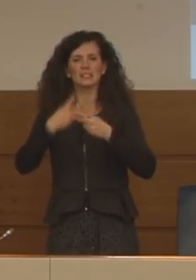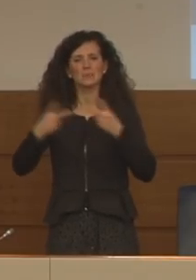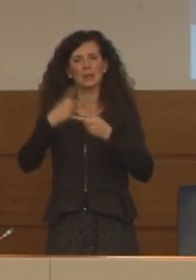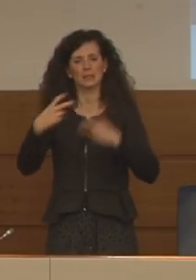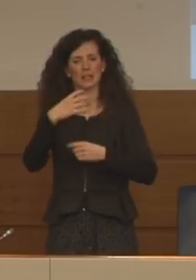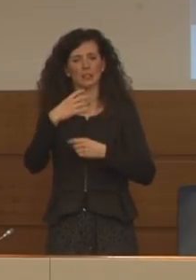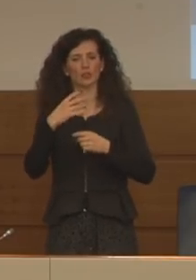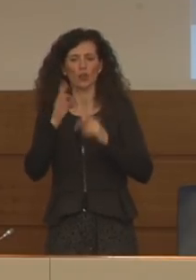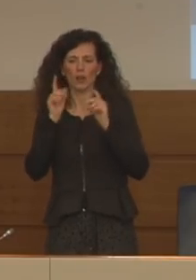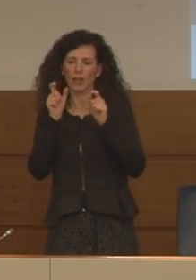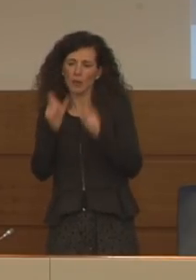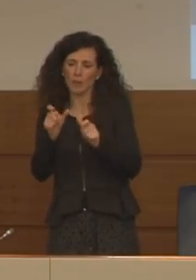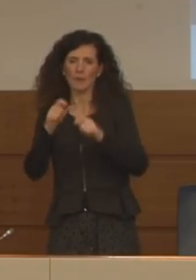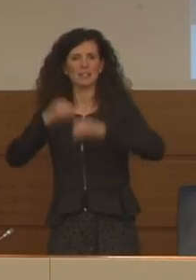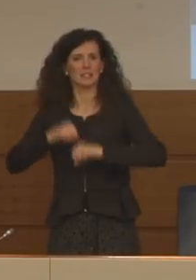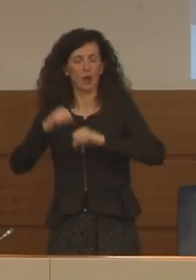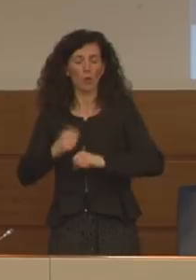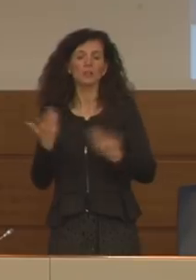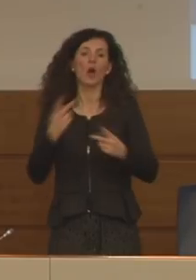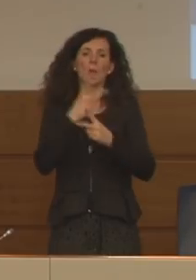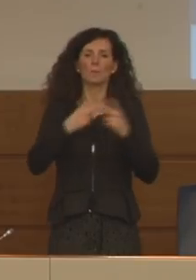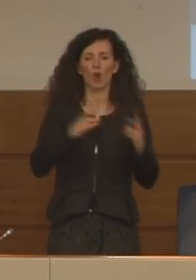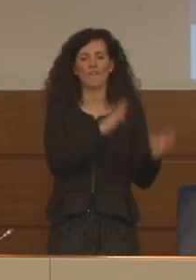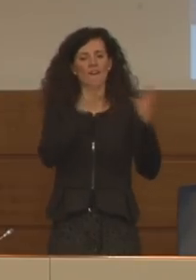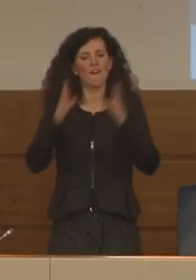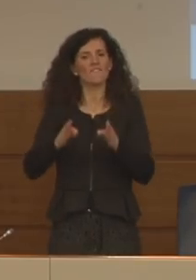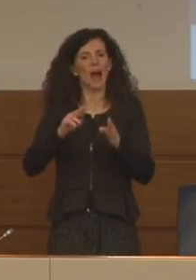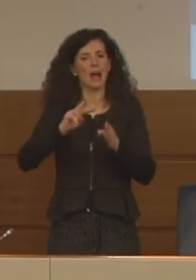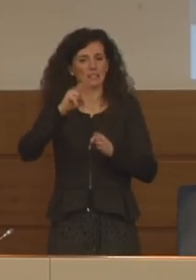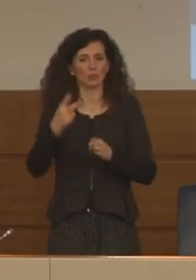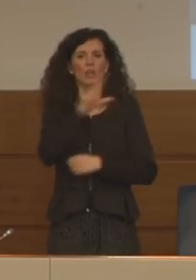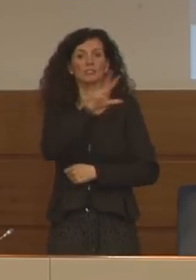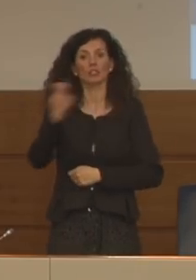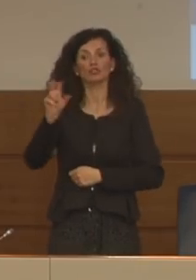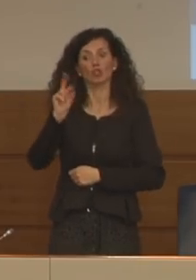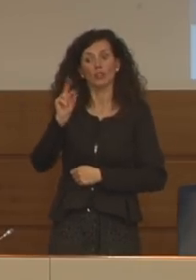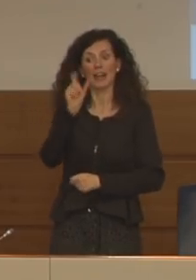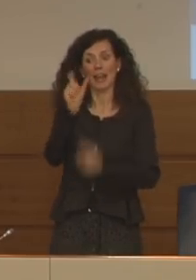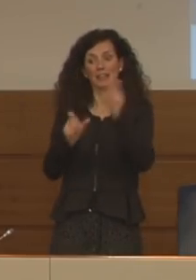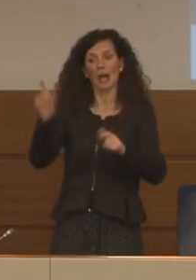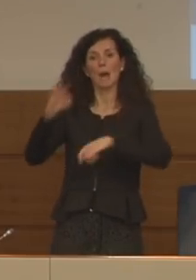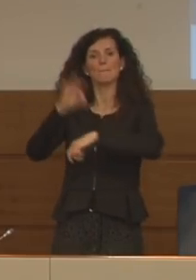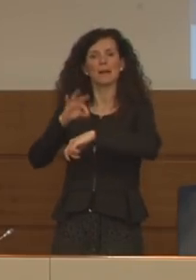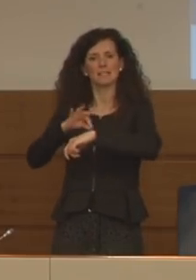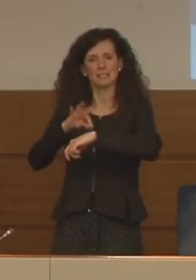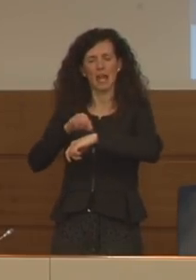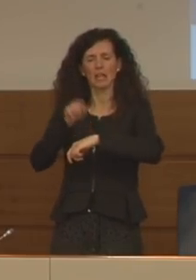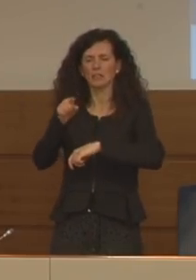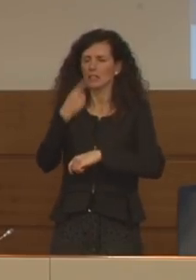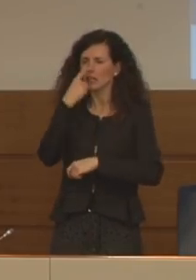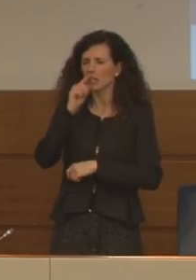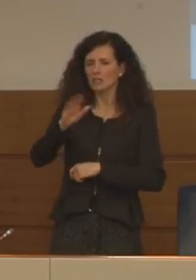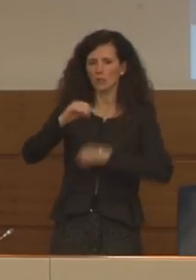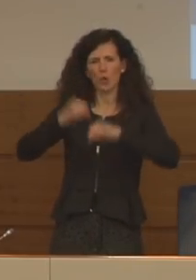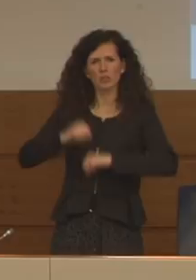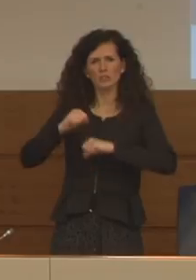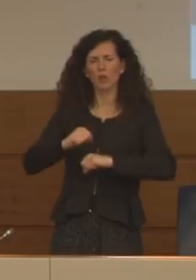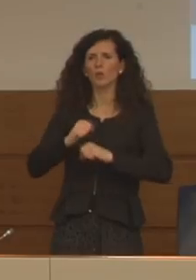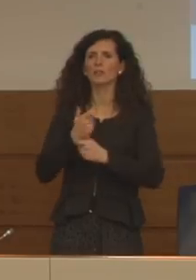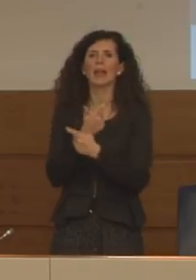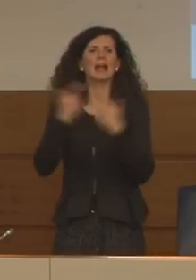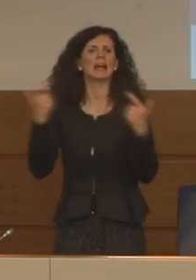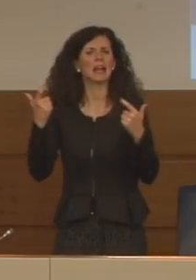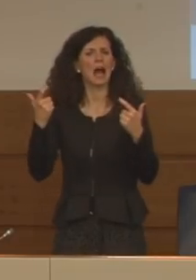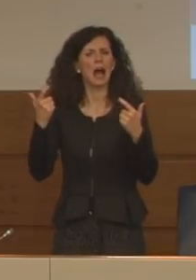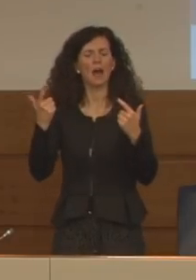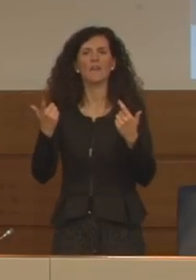fare un ampio studio di fase ii in cui 330 pazienti con criteri di gravità ma non eccessiva gravità